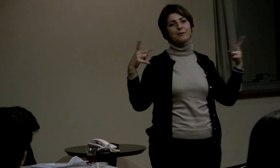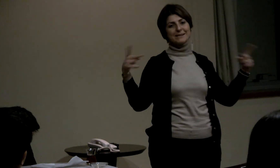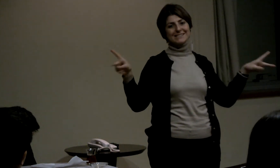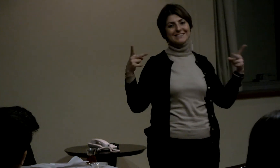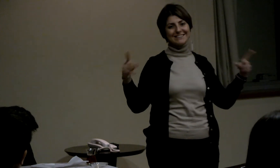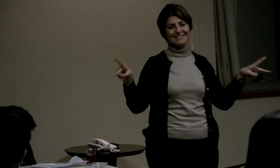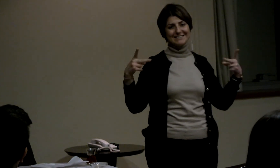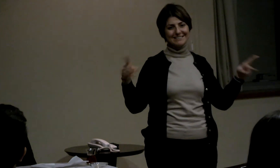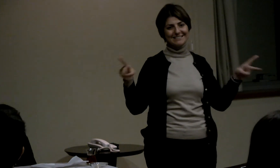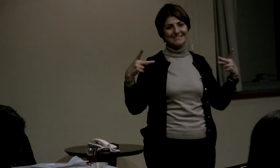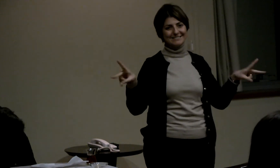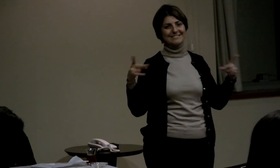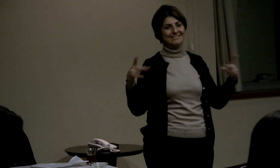serbest.